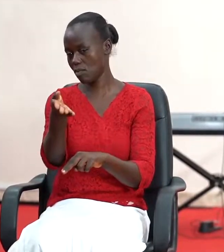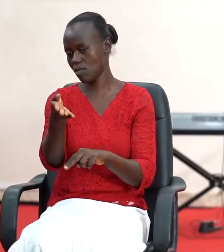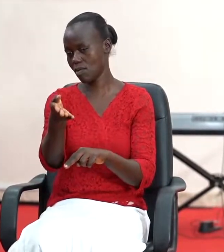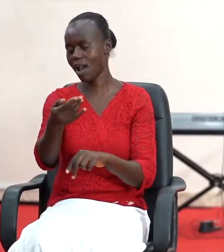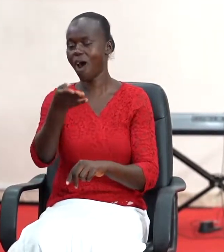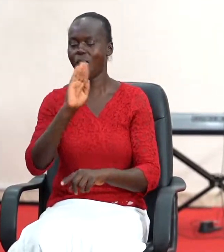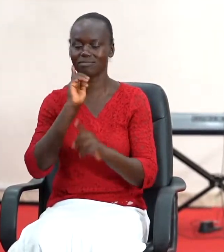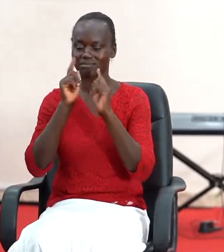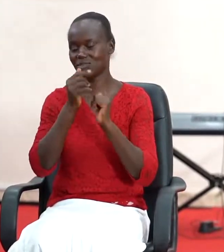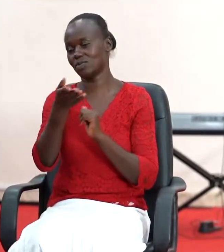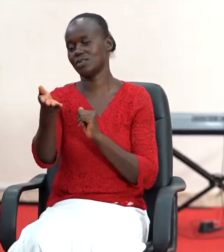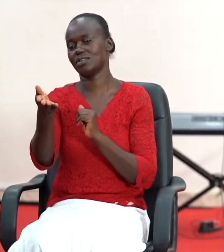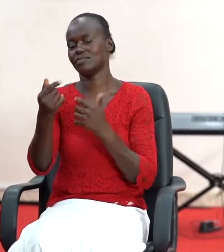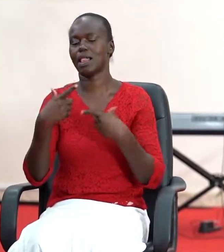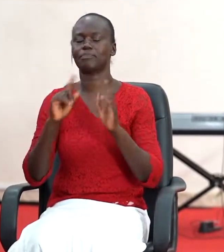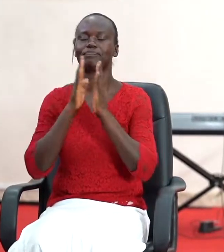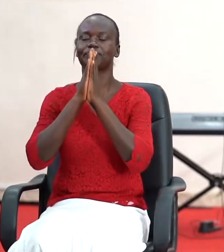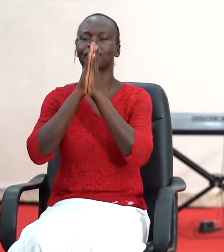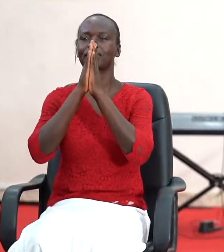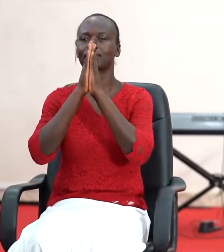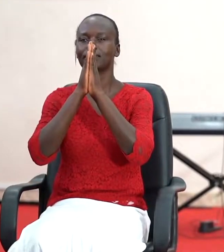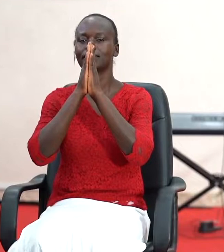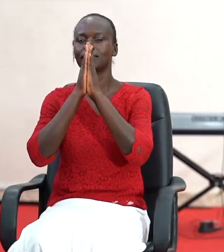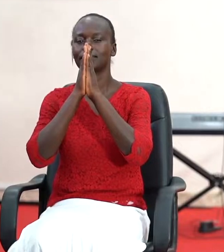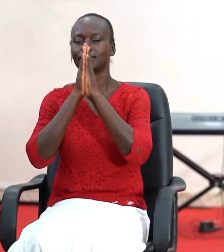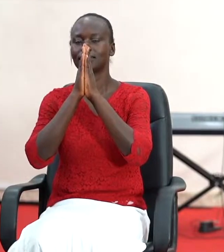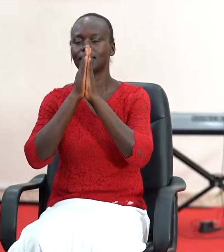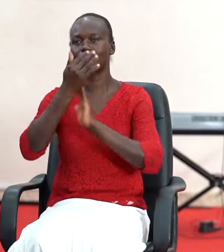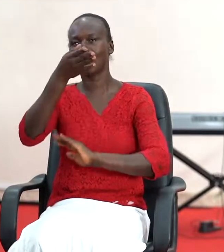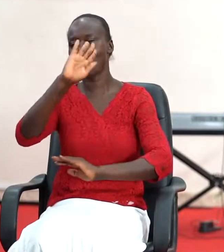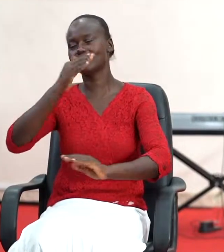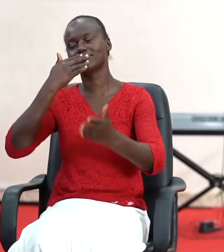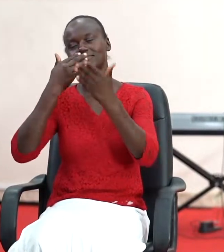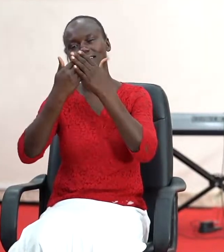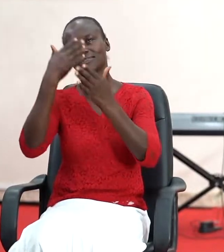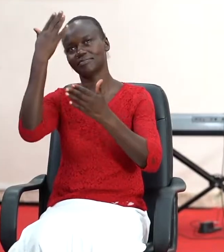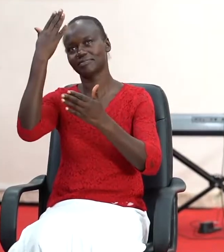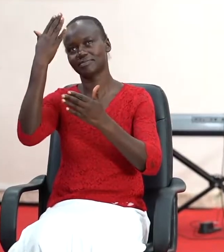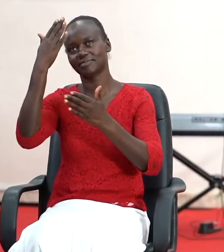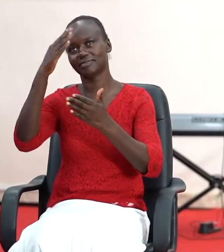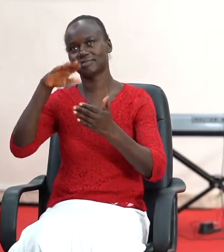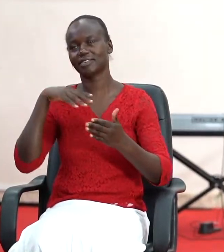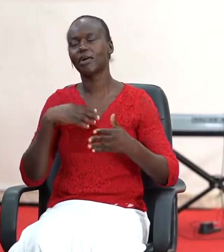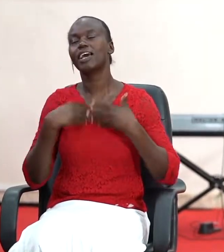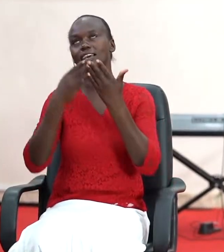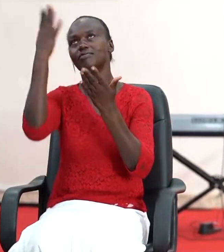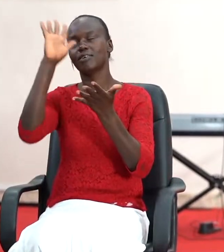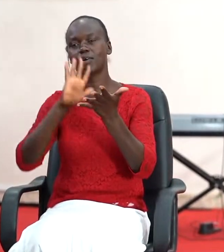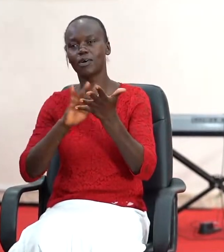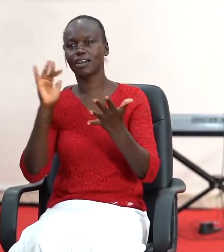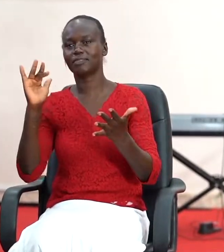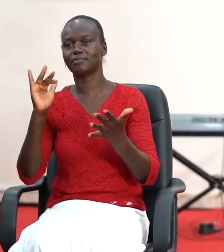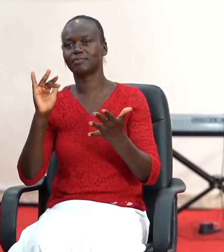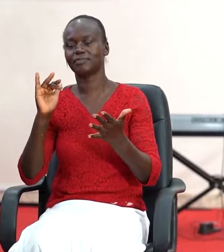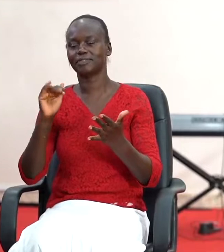God akuspikie. So wacha tu pray. God tunakuthank na tunakugive glory.